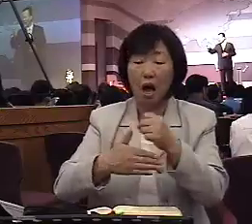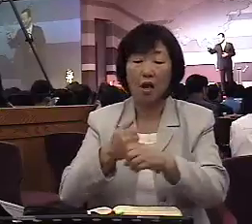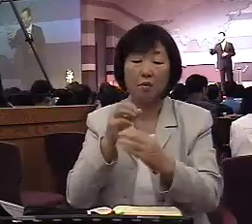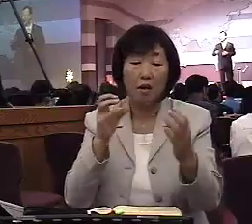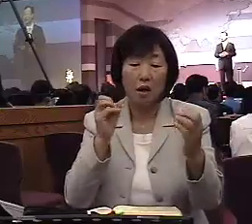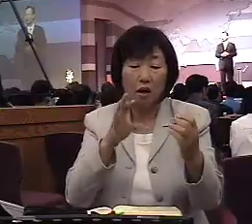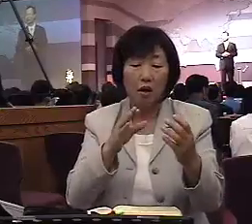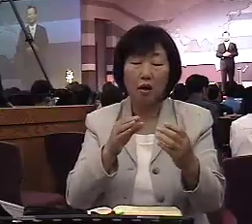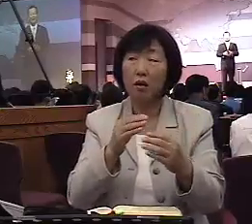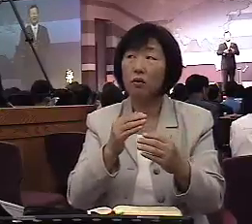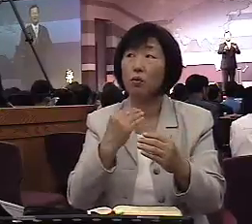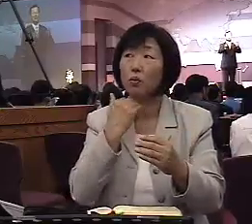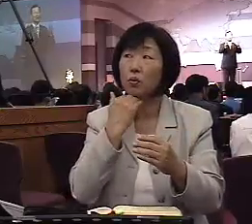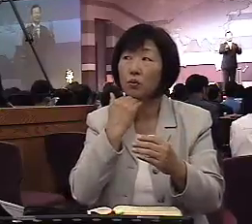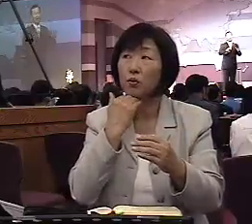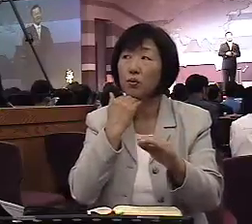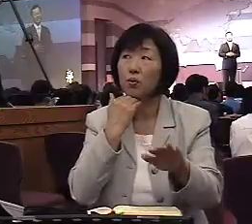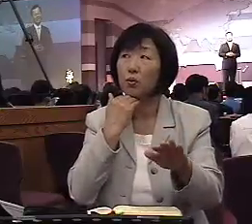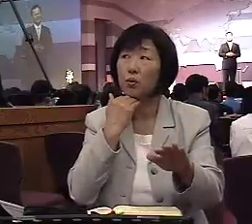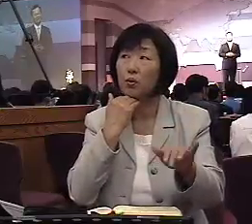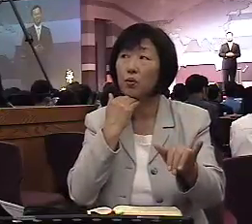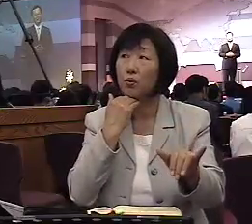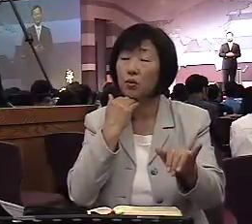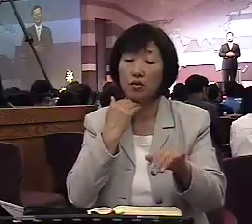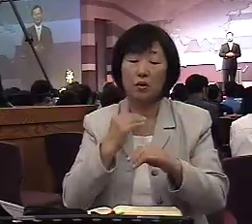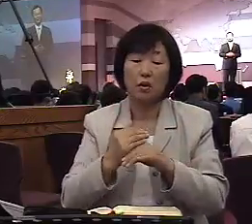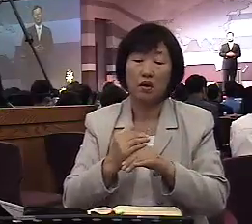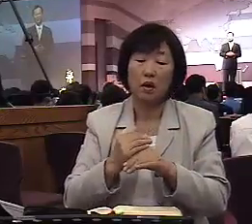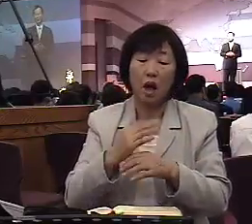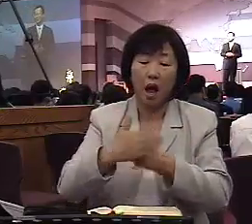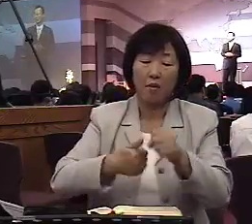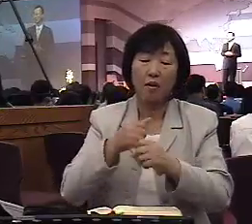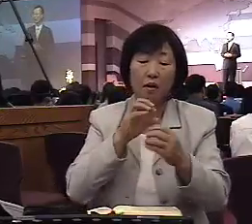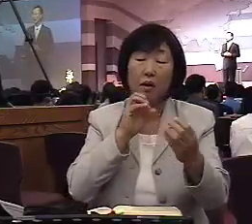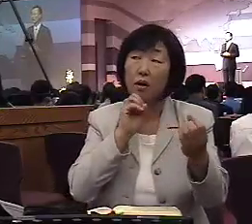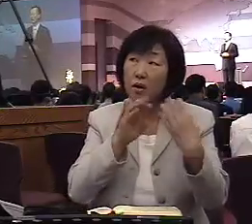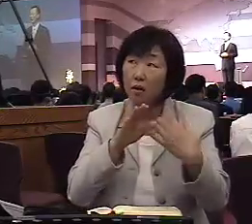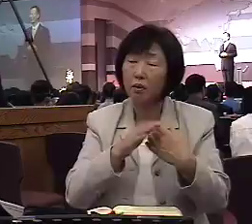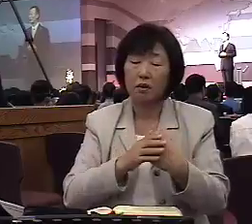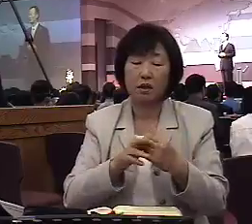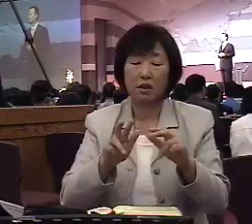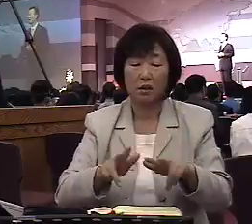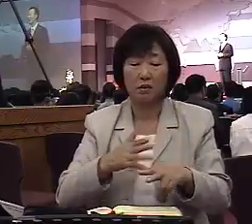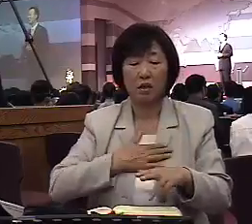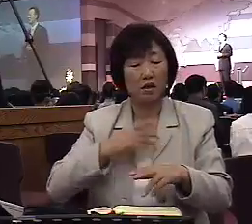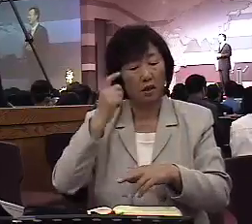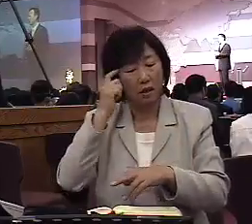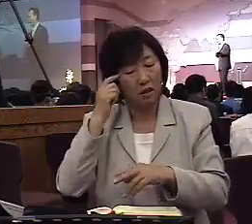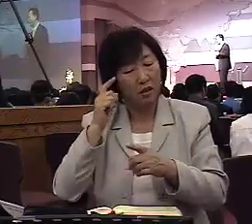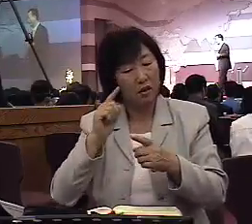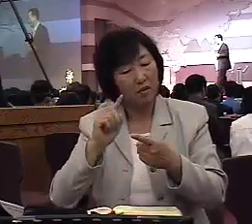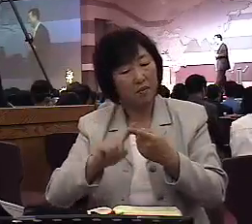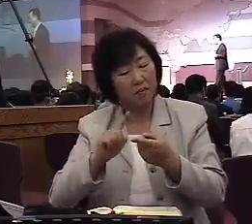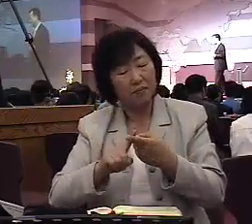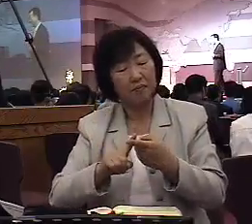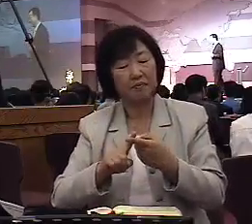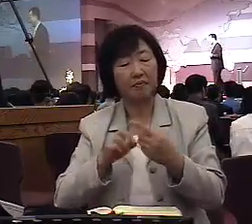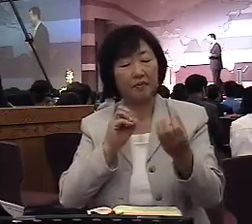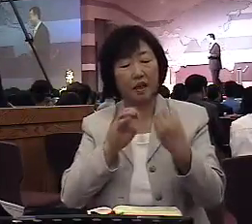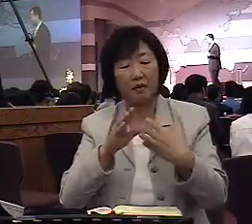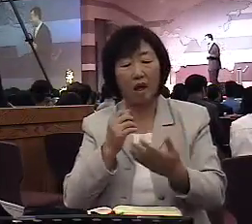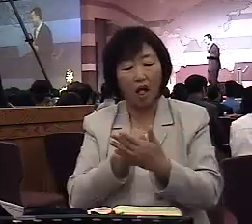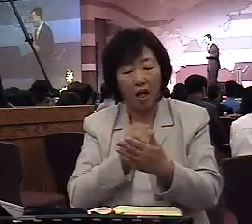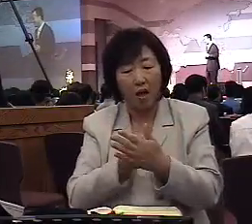하나님께서 웨이트할 때도 그게 하나님의 응답이 아니니, 우리가 지금은 나의 생각대로 응답이 안 된다고